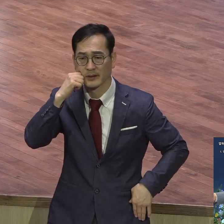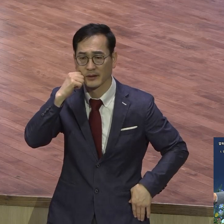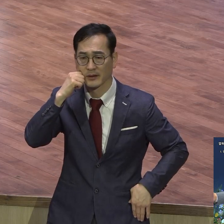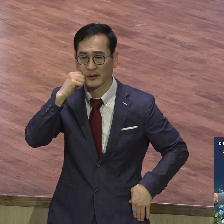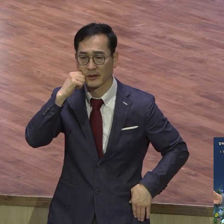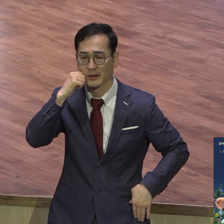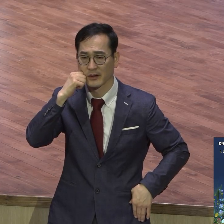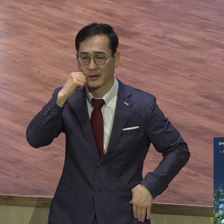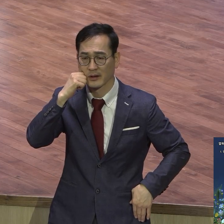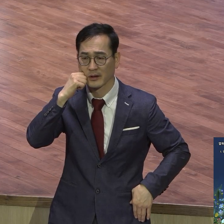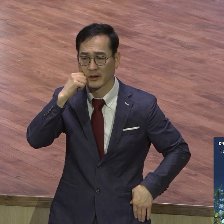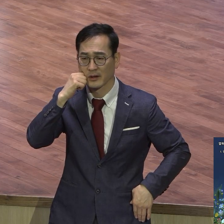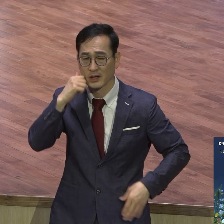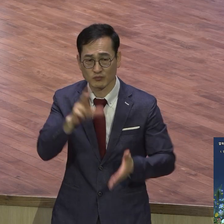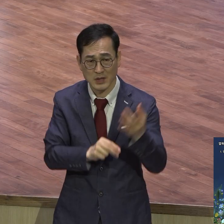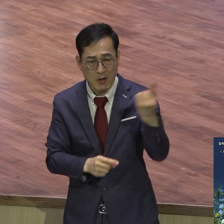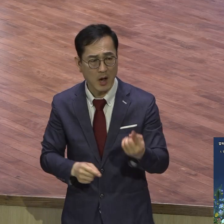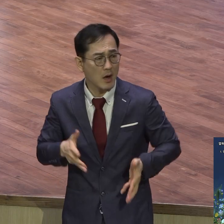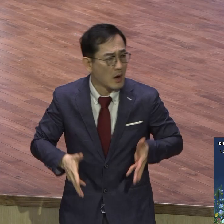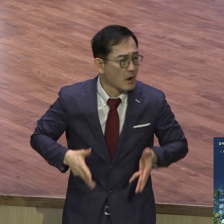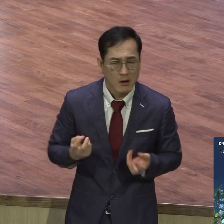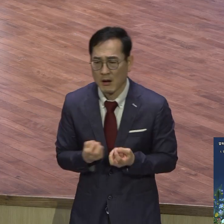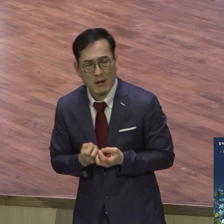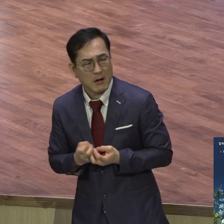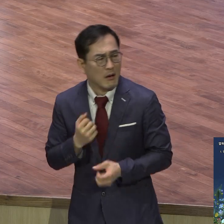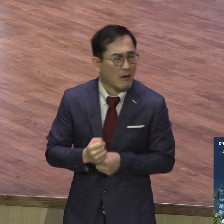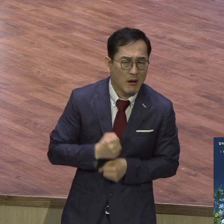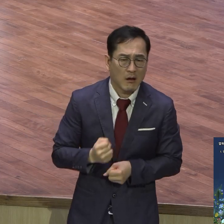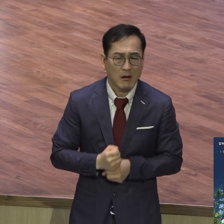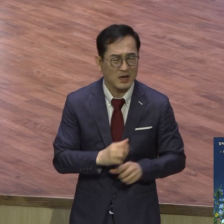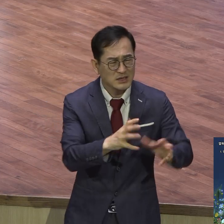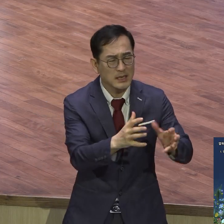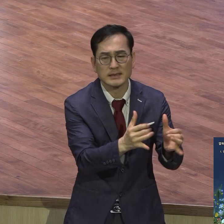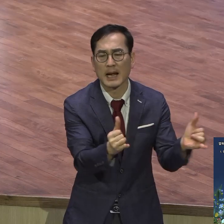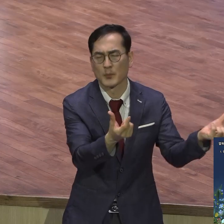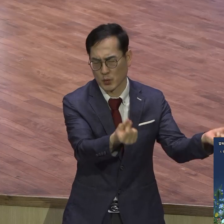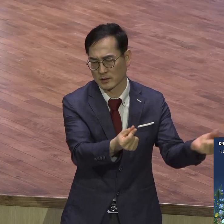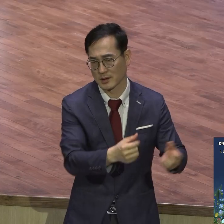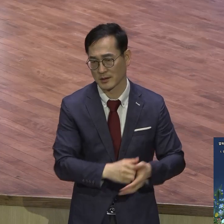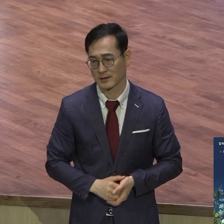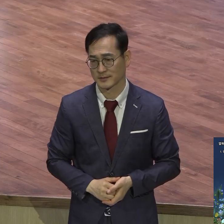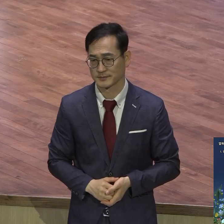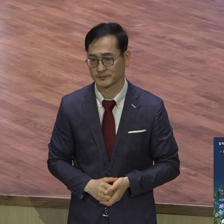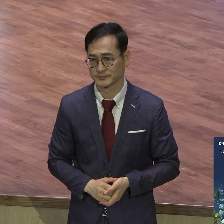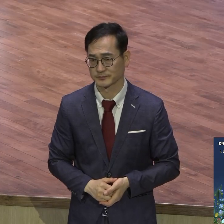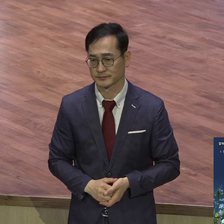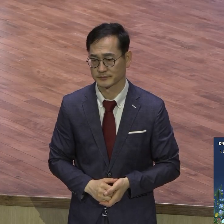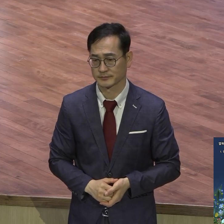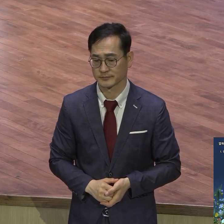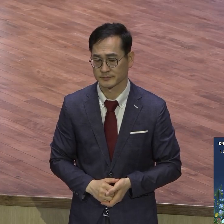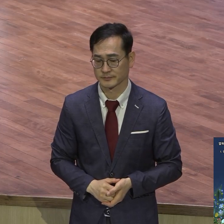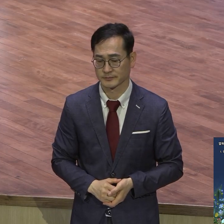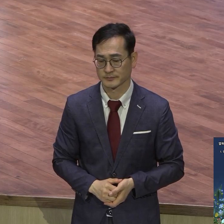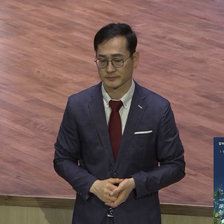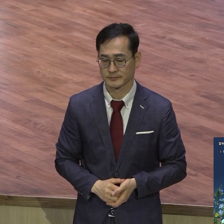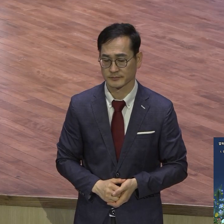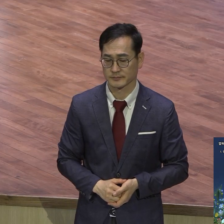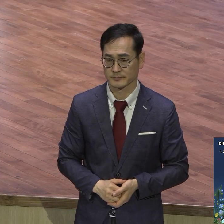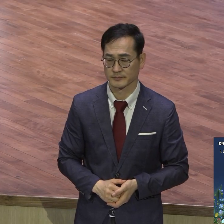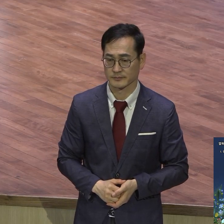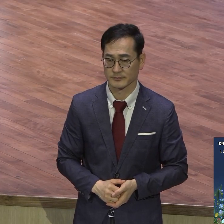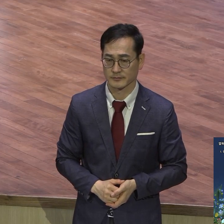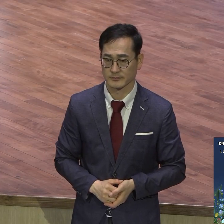똑같이 행동하지요. 서세 방법이. 그리스도가 유리성이 아니니까 알지요. 알지요. 내가 알지요.